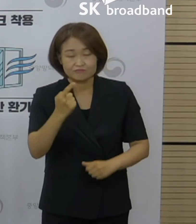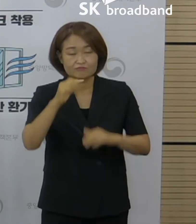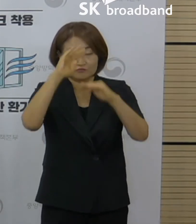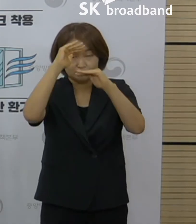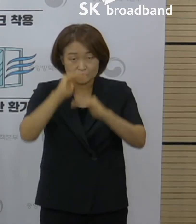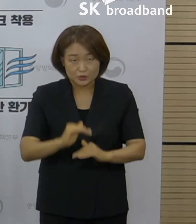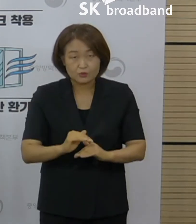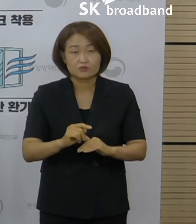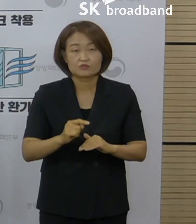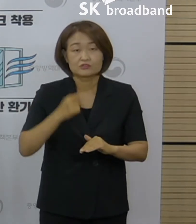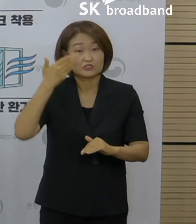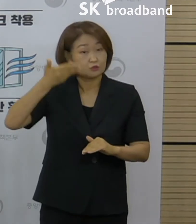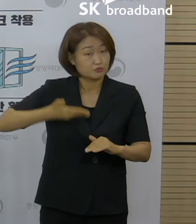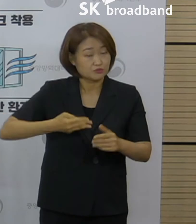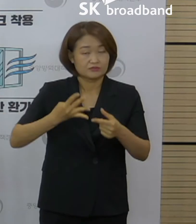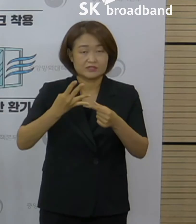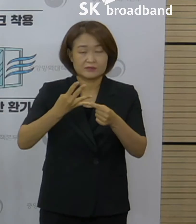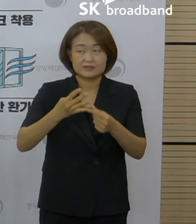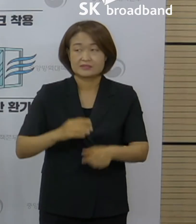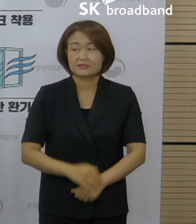네 번째 질문입니다.